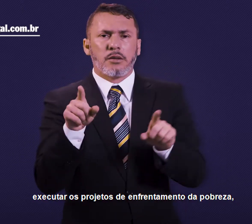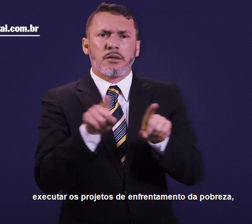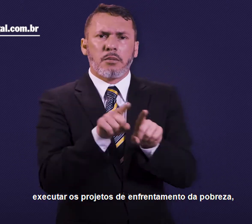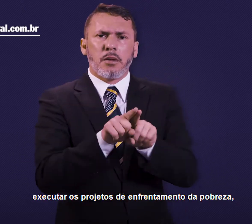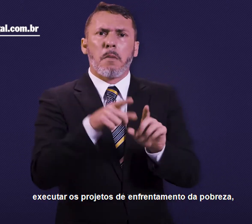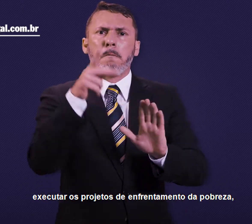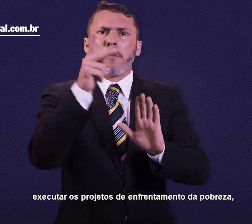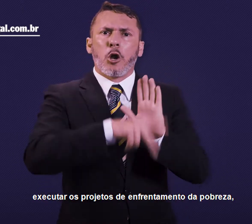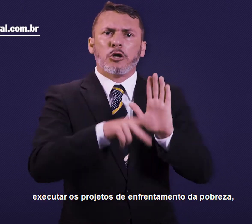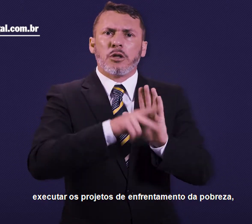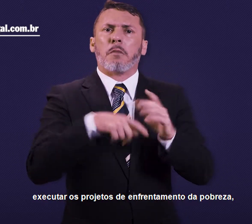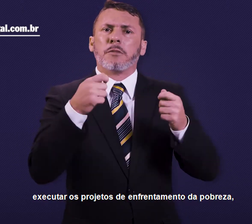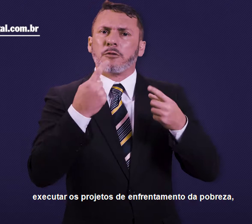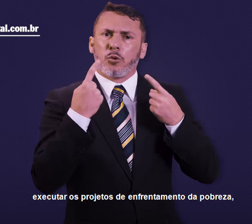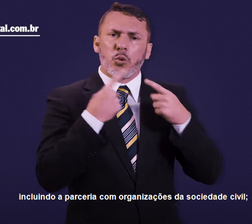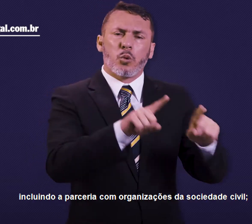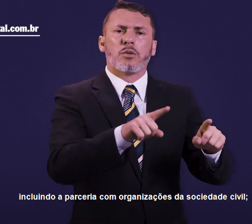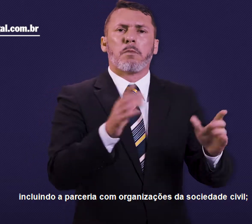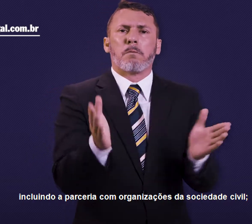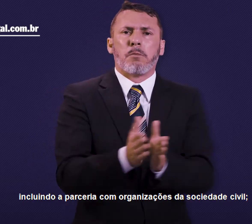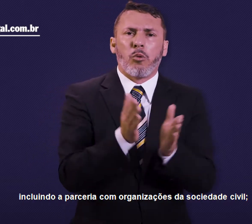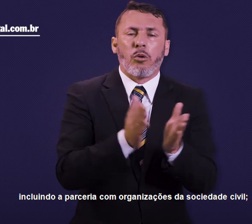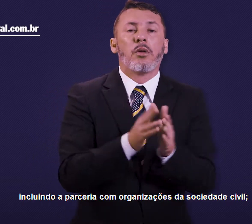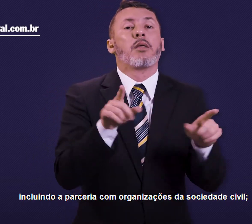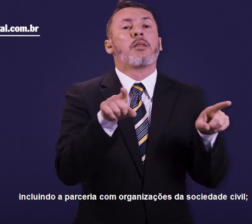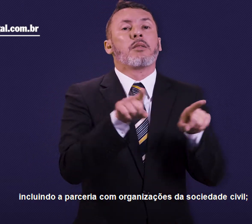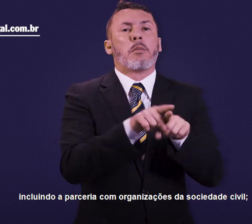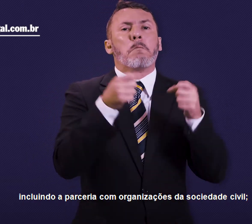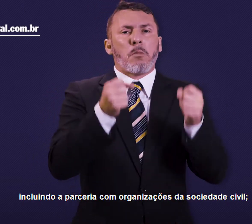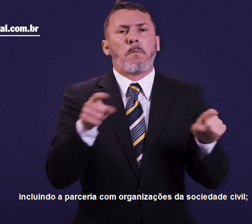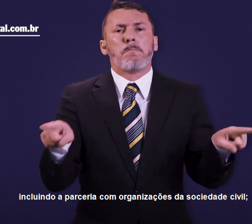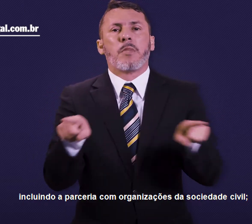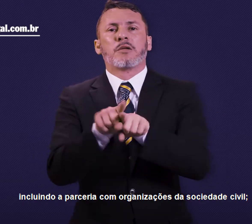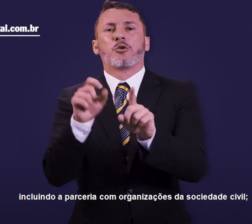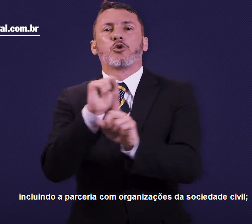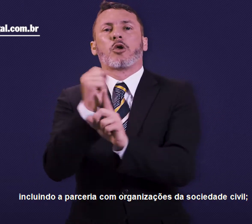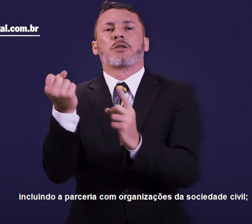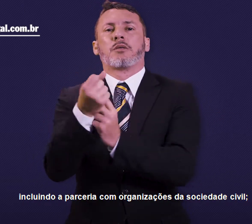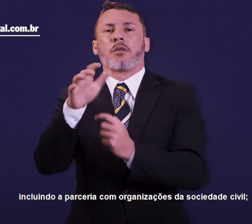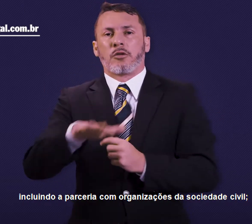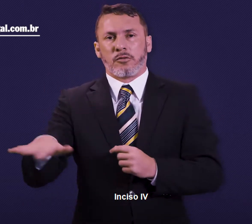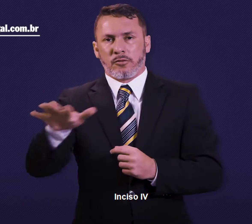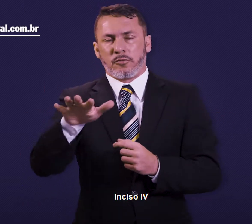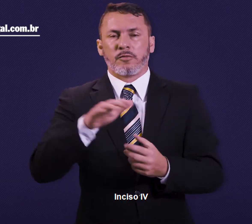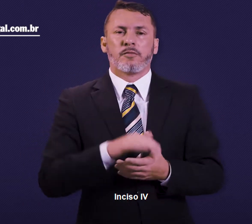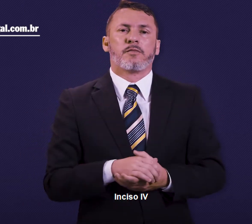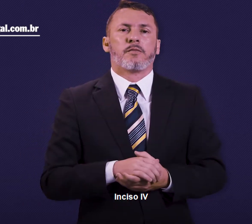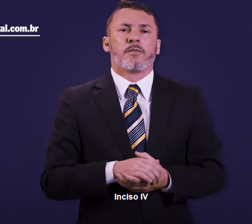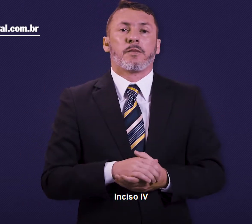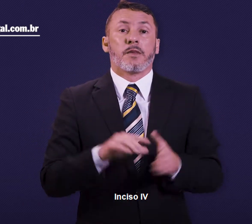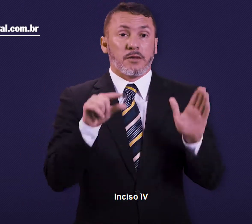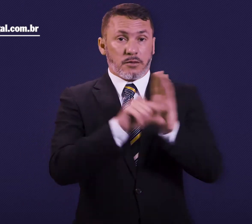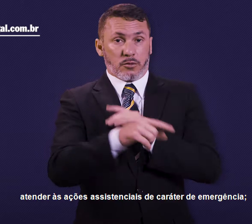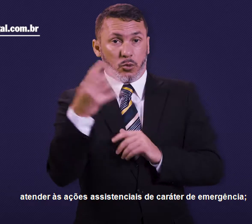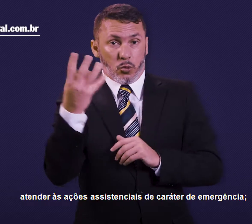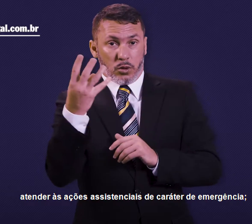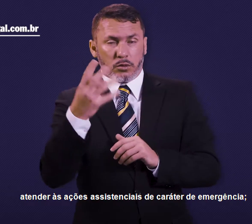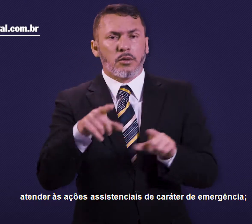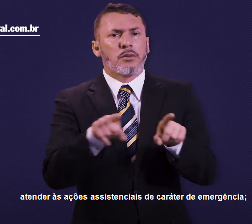de enfrentamento da pobreza, incluindo a parceria com organizações da sociedade civil. Inciso 4. Atender às